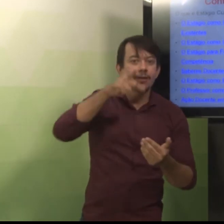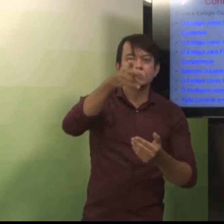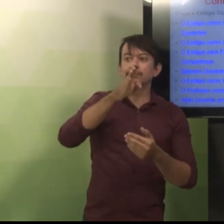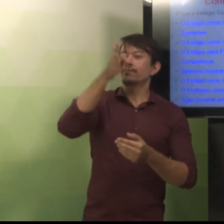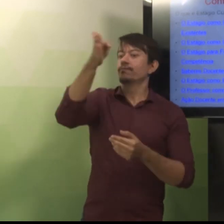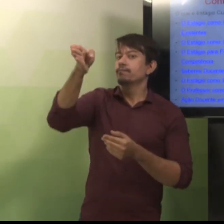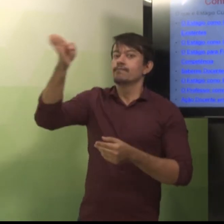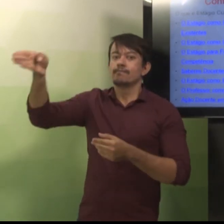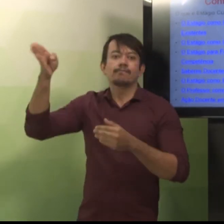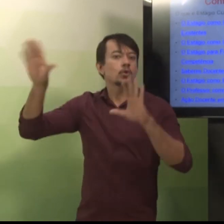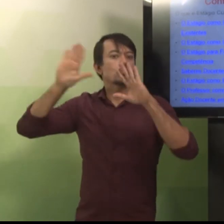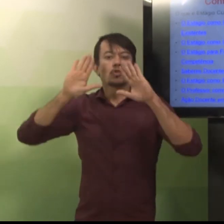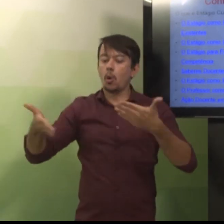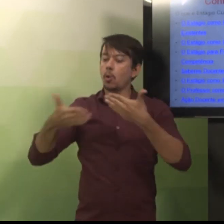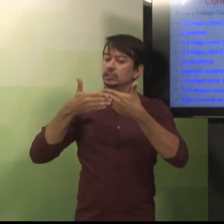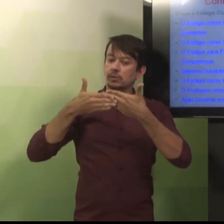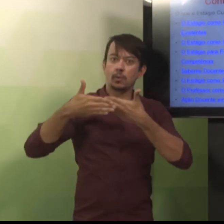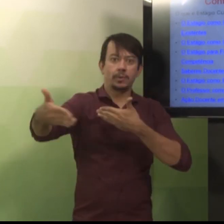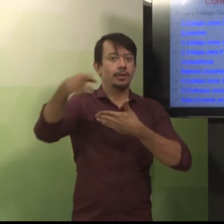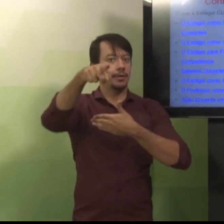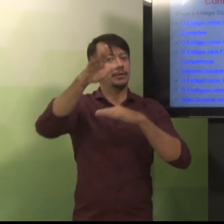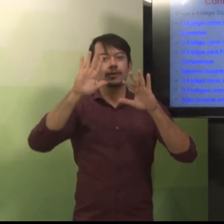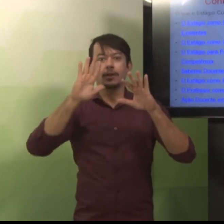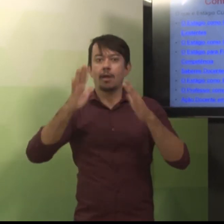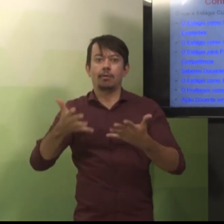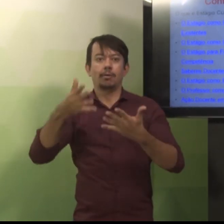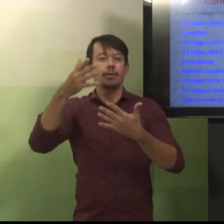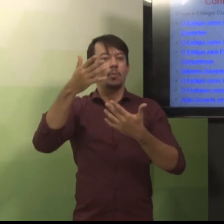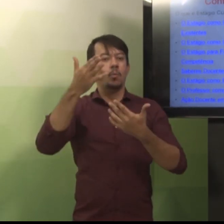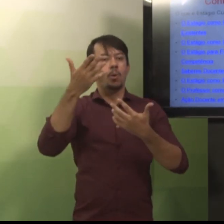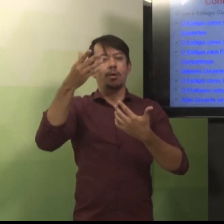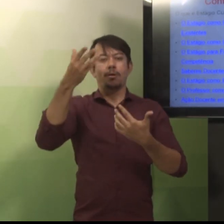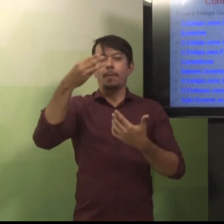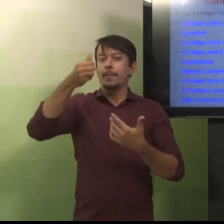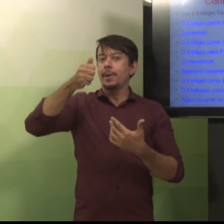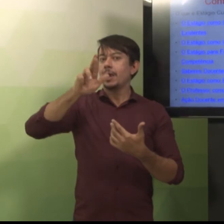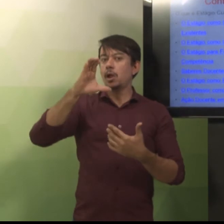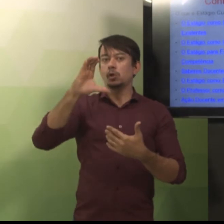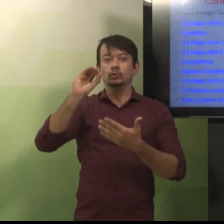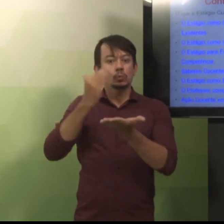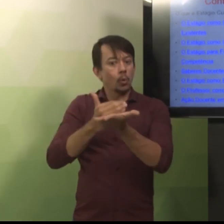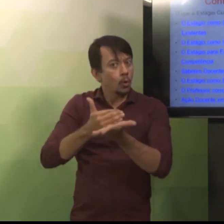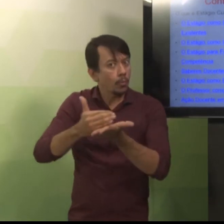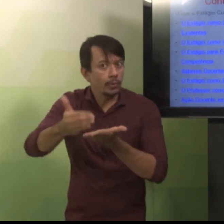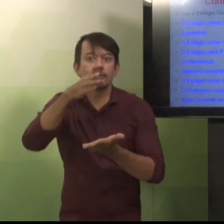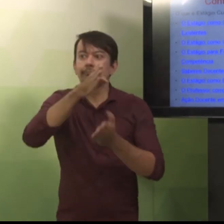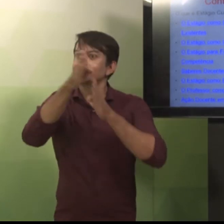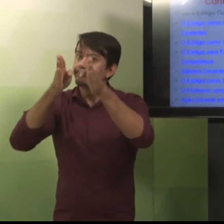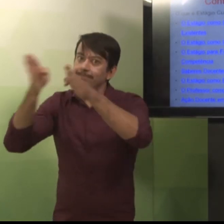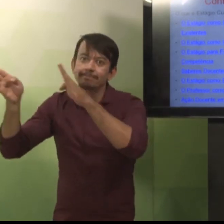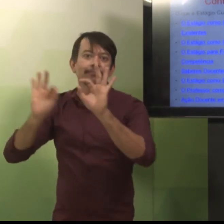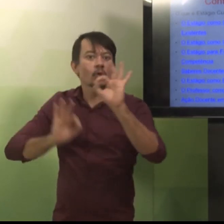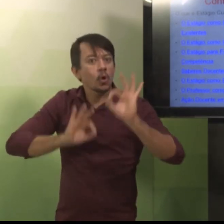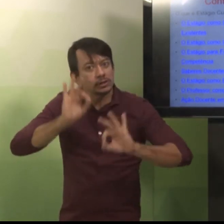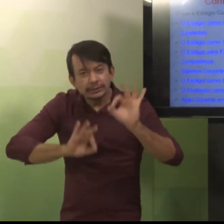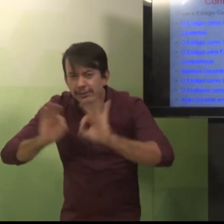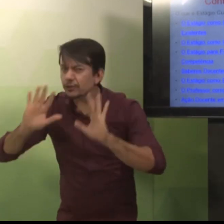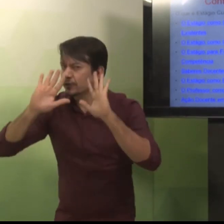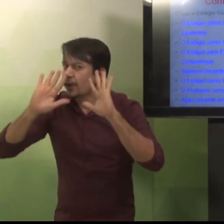ou estaduais, vocês poderão já começar a desenvolver esse trabalho. No mês de março, vocês já vão começar a se organizar, a